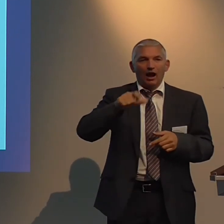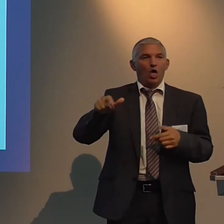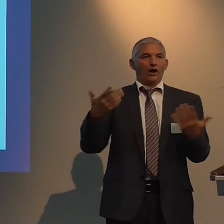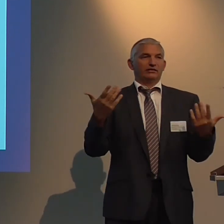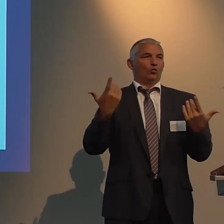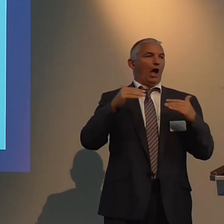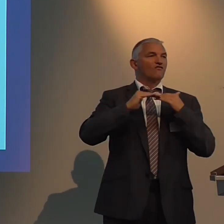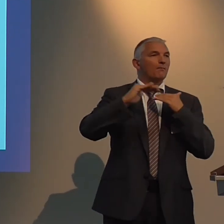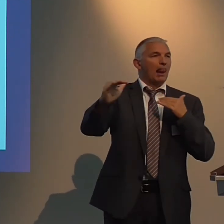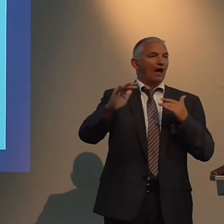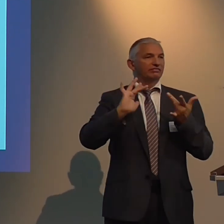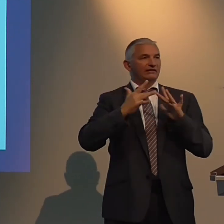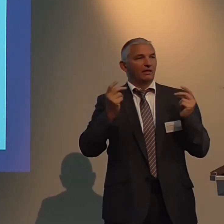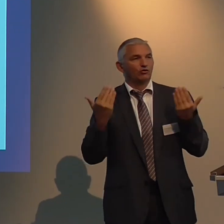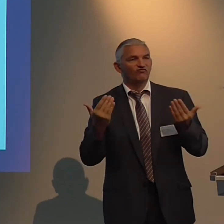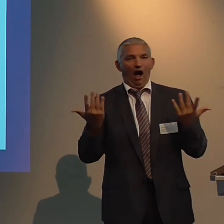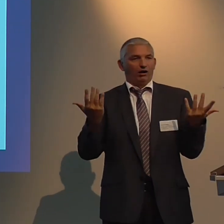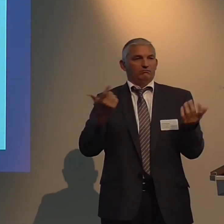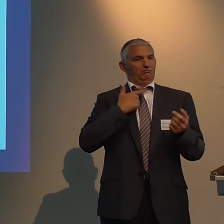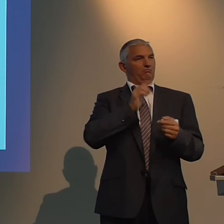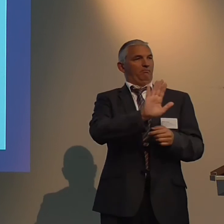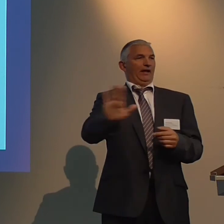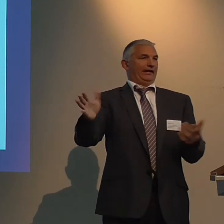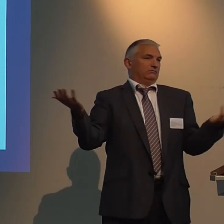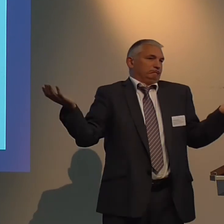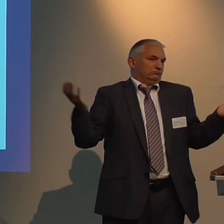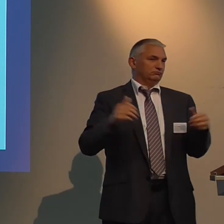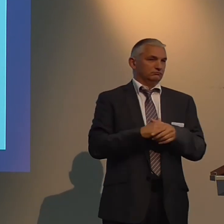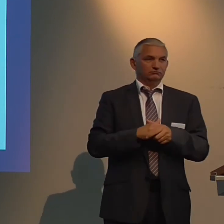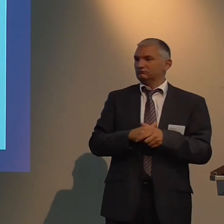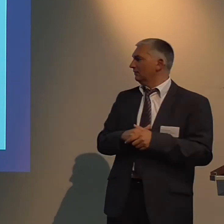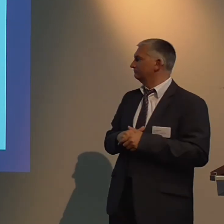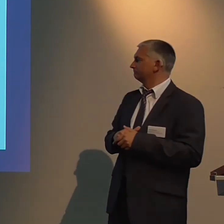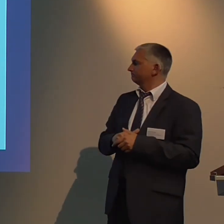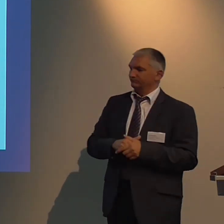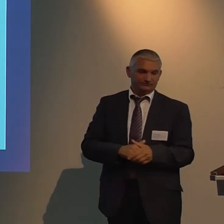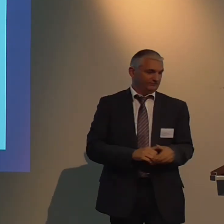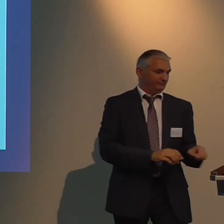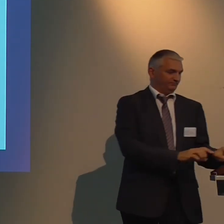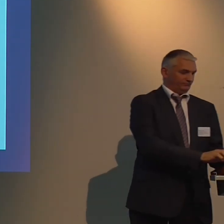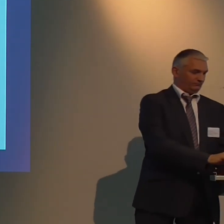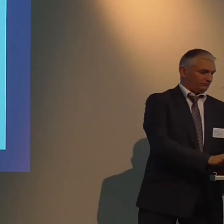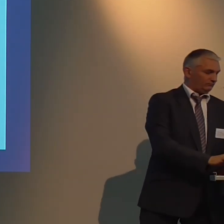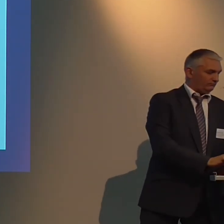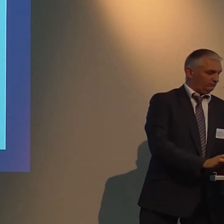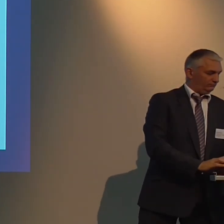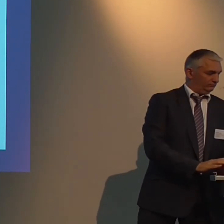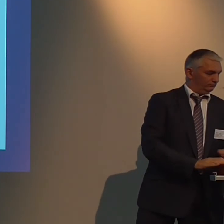mit Gebärdensprachdolmetscheinblendung. Wenn man ein schwaches Internet hat, auf dem Land wohnt, oder aber ein älterer Mitbürger ist, der sich mit Technik nicht so